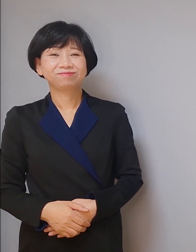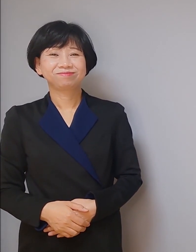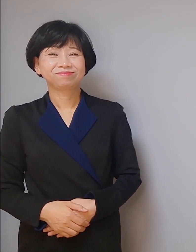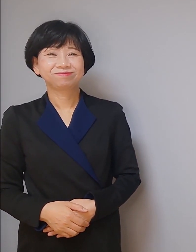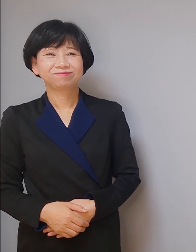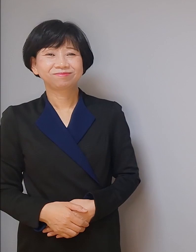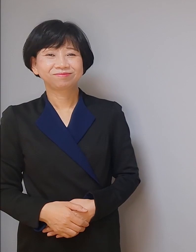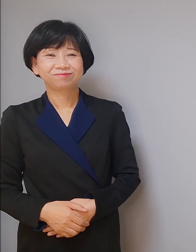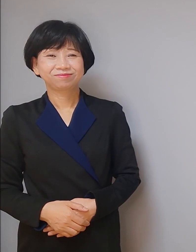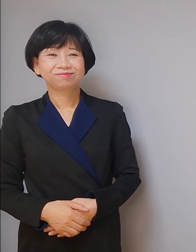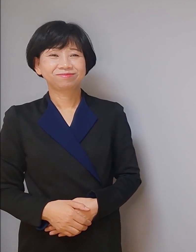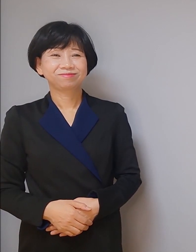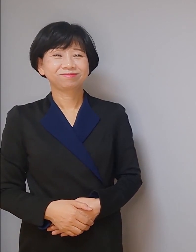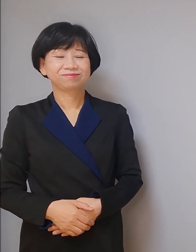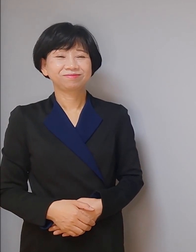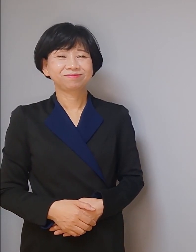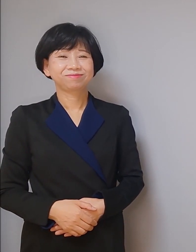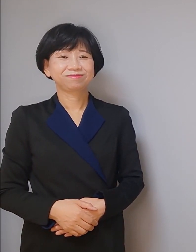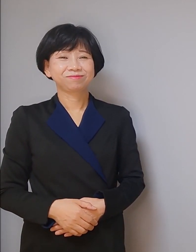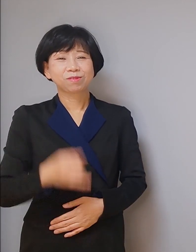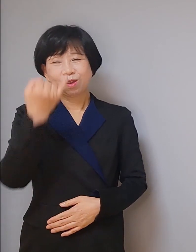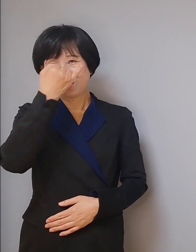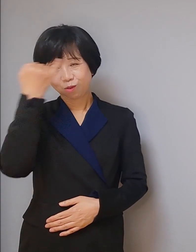네, 저기 계시는군요. 네.